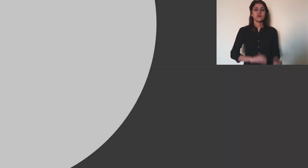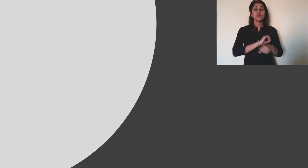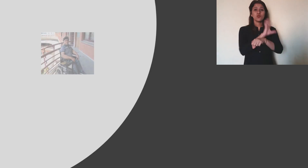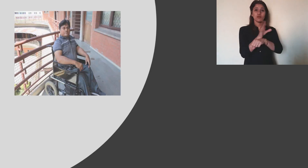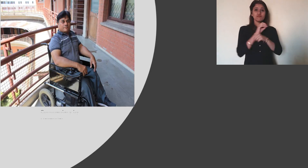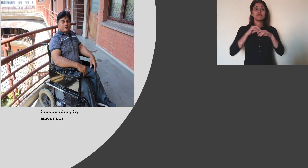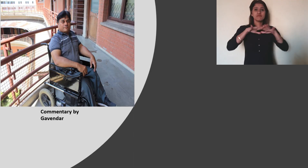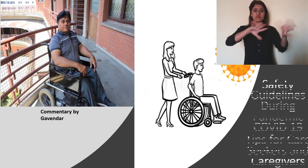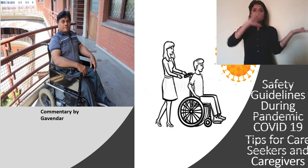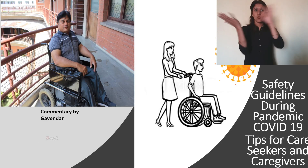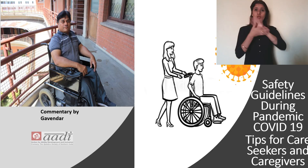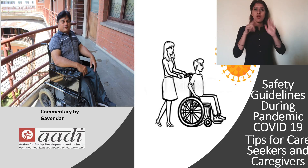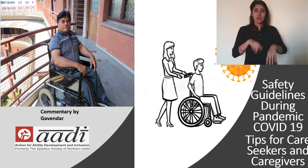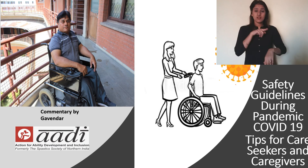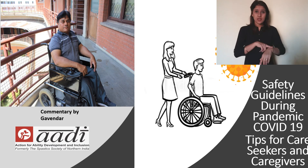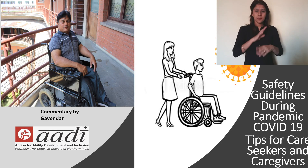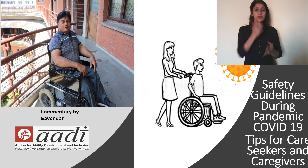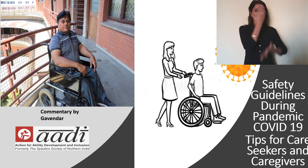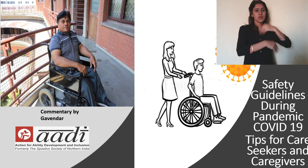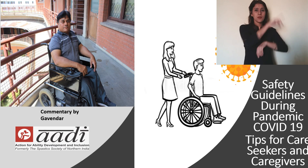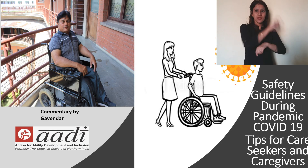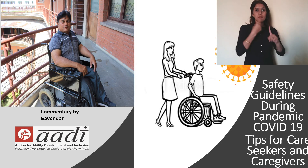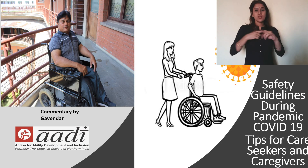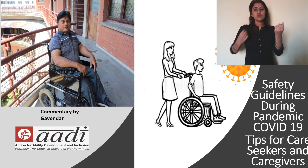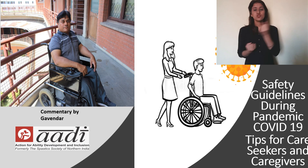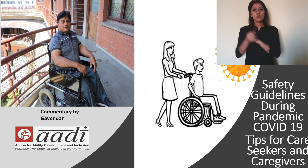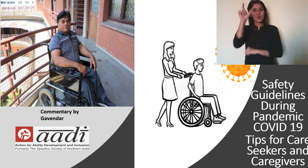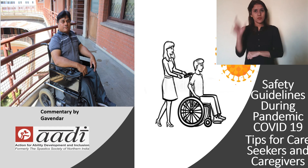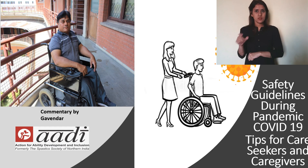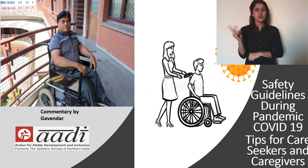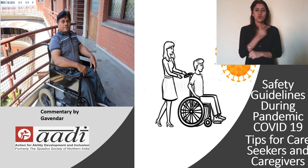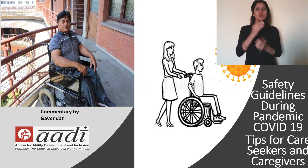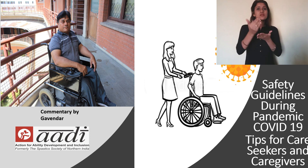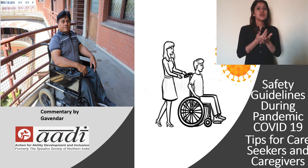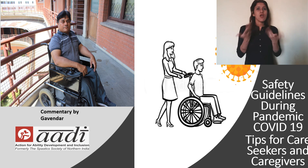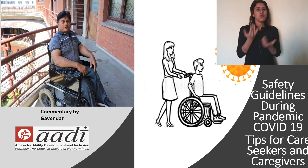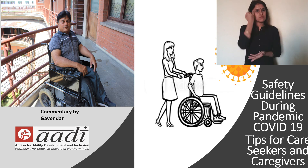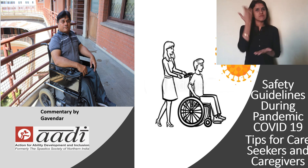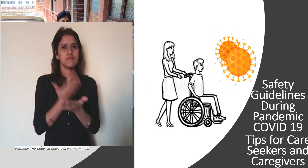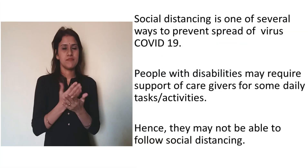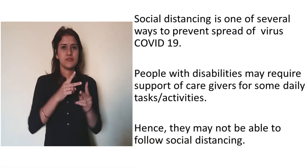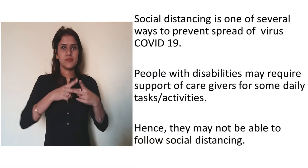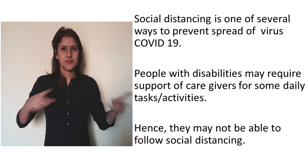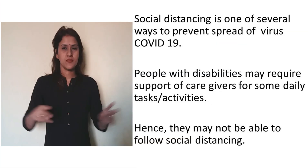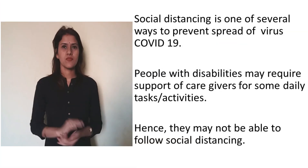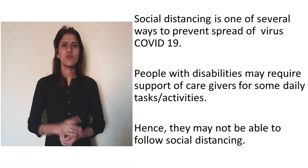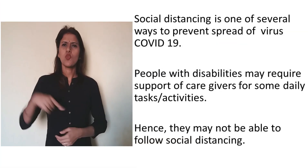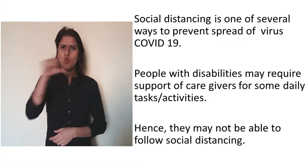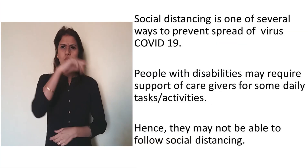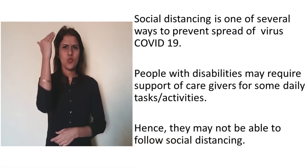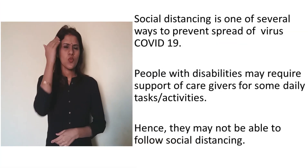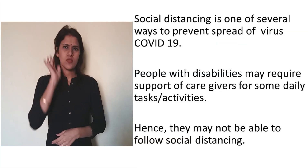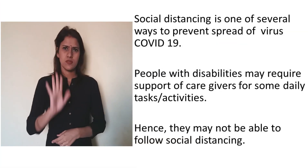कोरोना वायरस की महामारी के दौरान पर्सन विद डिसेबिलिटी और सहयोगी कार्यकर्ता के लिए सुरक्षा उपाय। जैसा